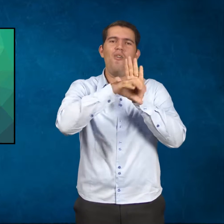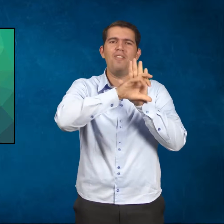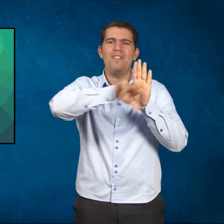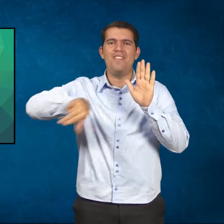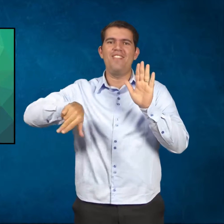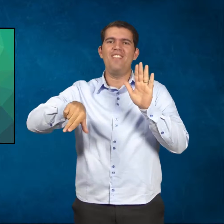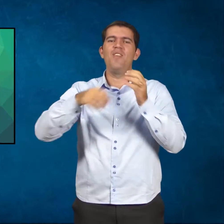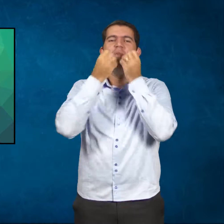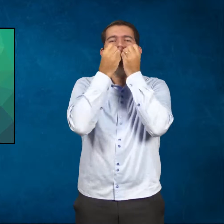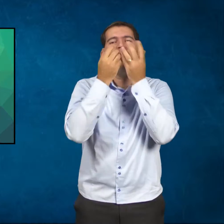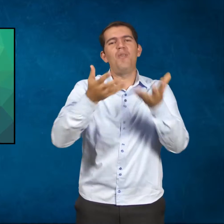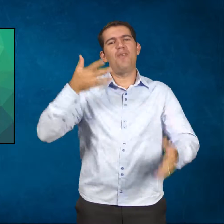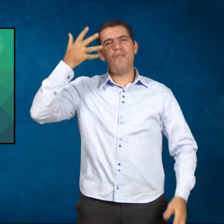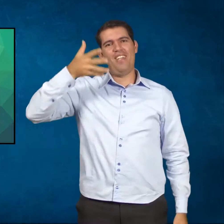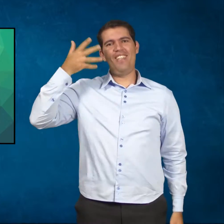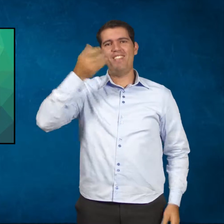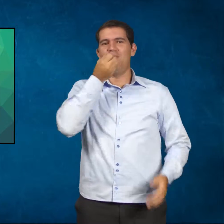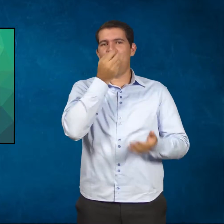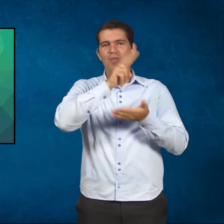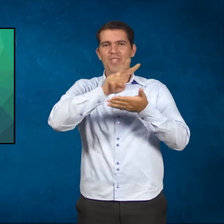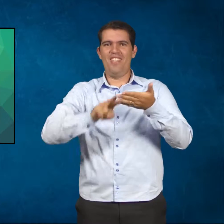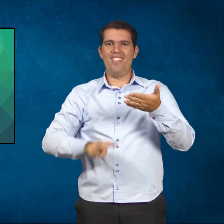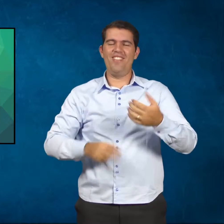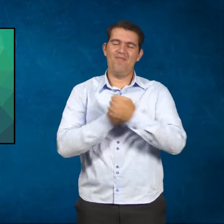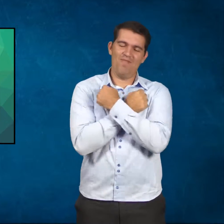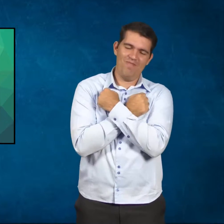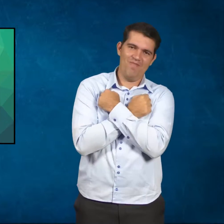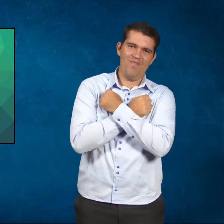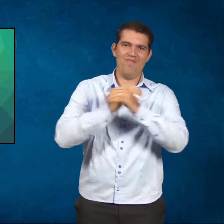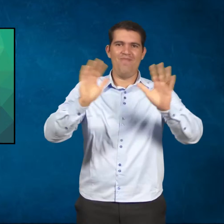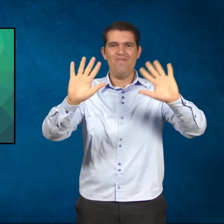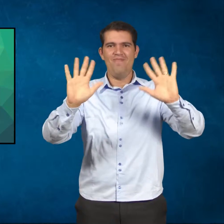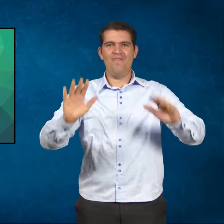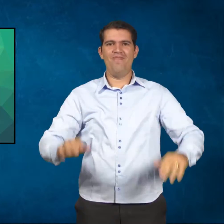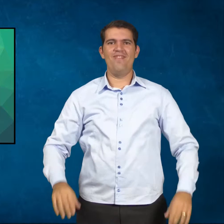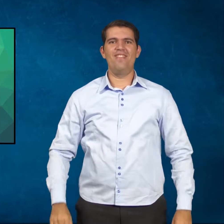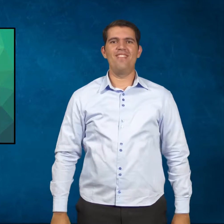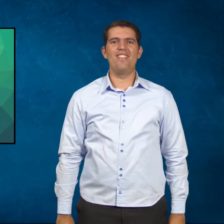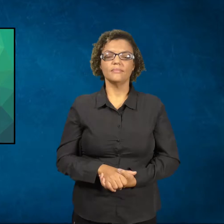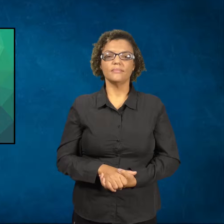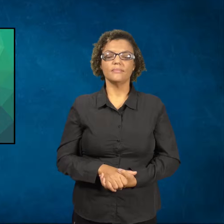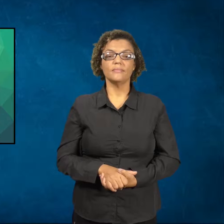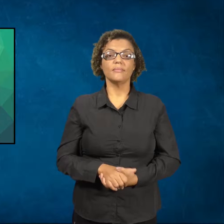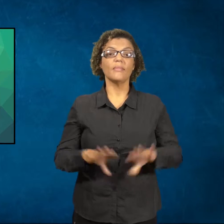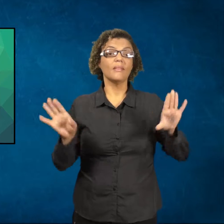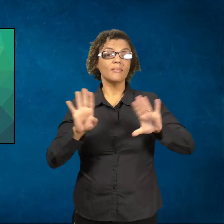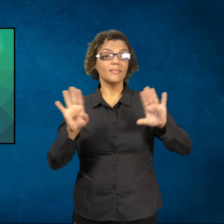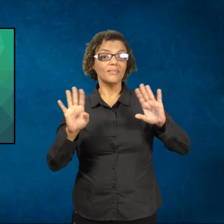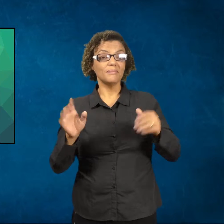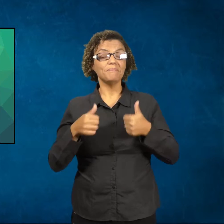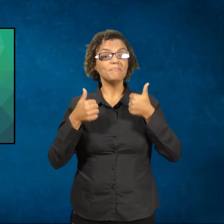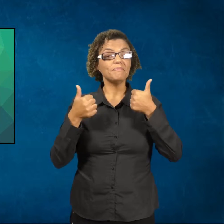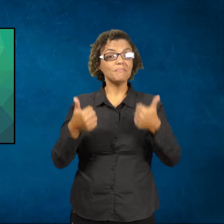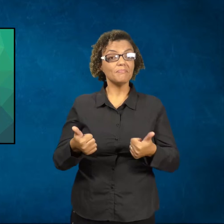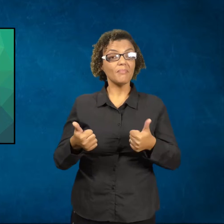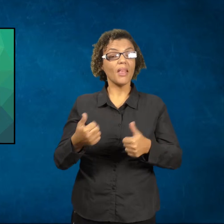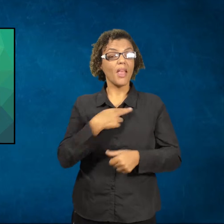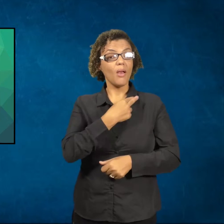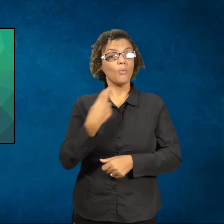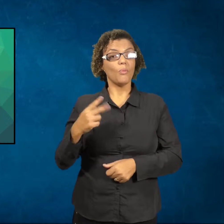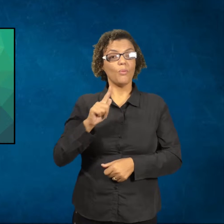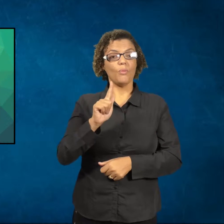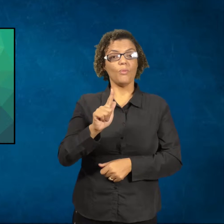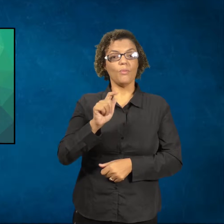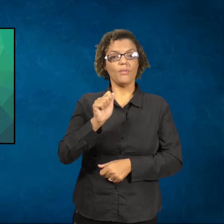conceitualização. Boa palestra e boa leitura. Um forte abraço. Olá pessoal, tudo bom? Eu sou o